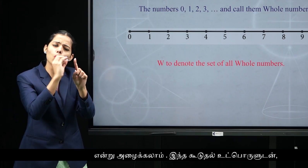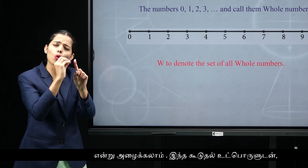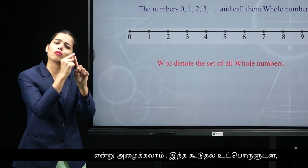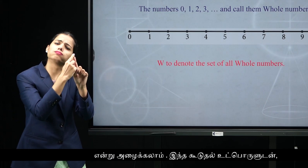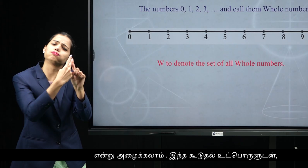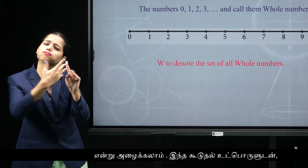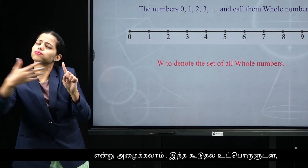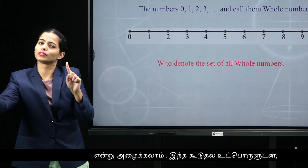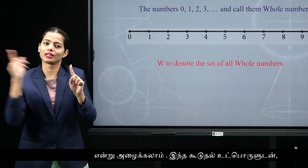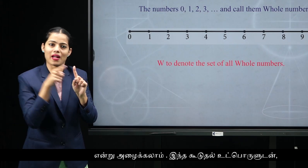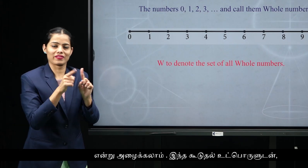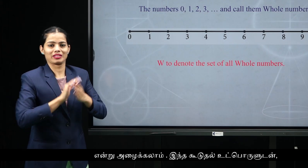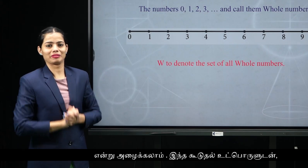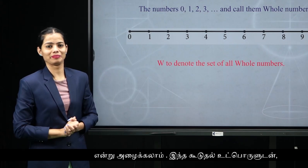என்று அழைக்கலாம்.